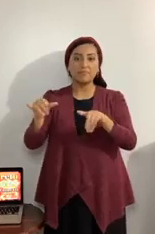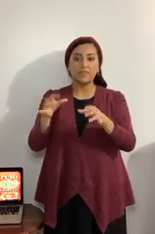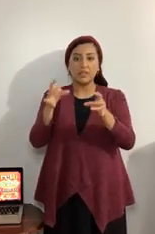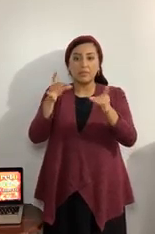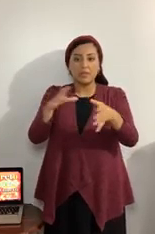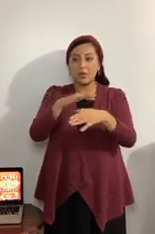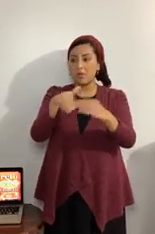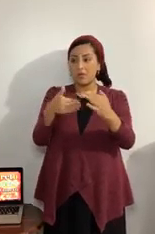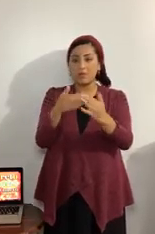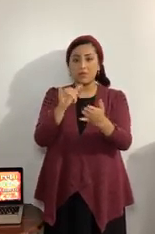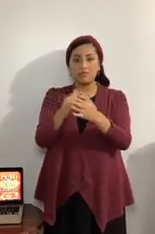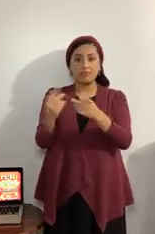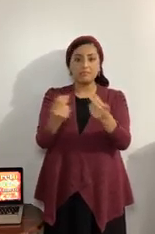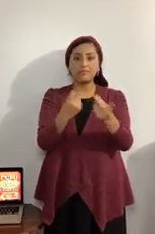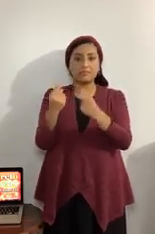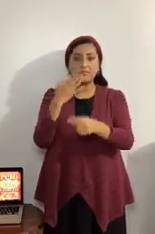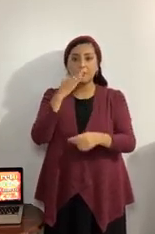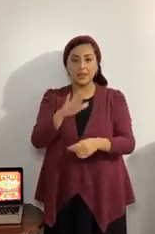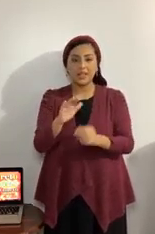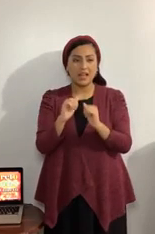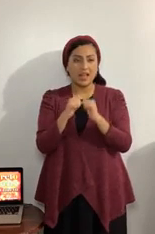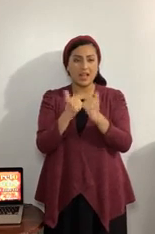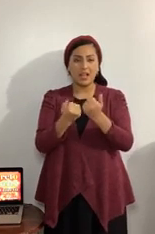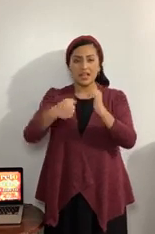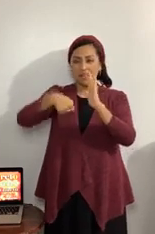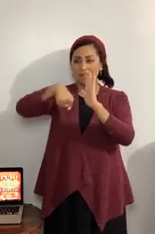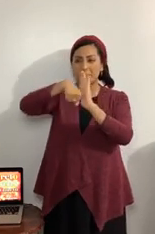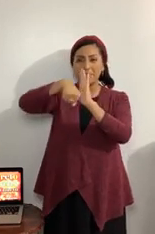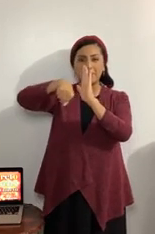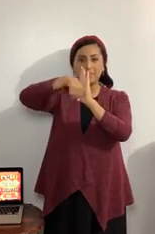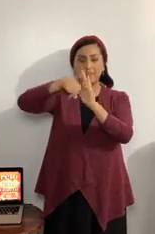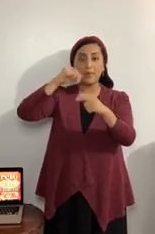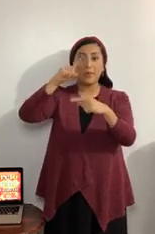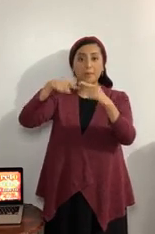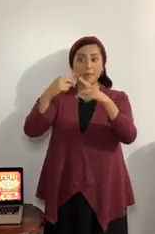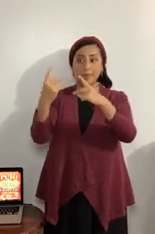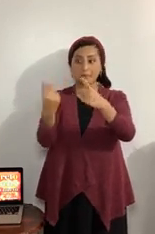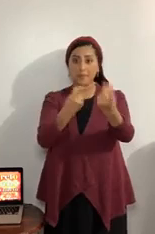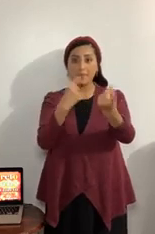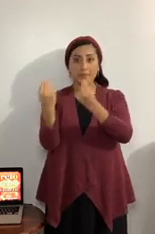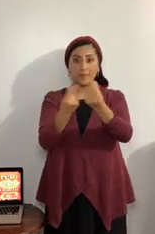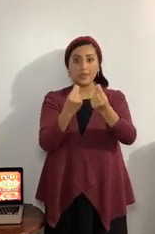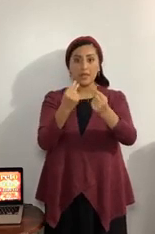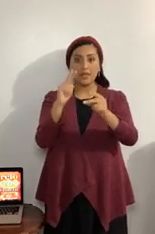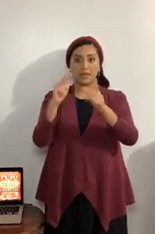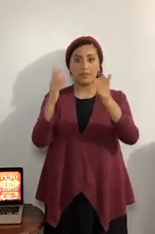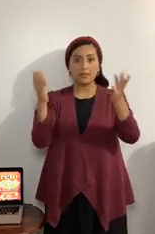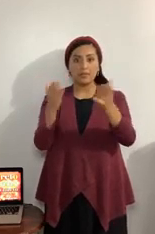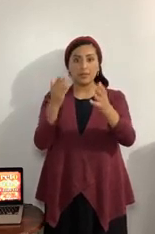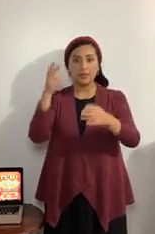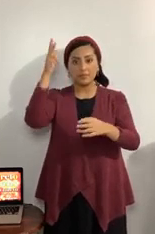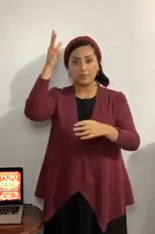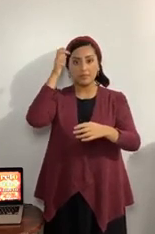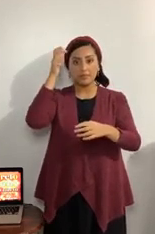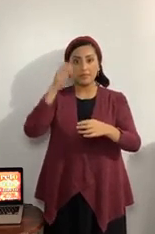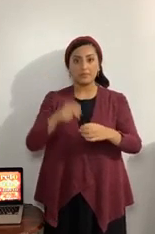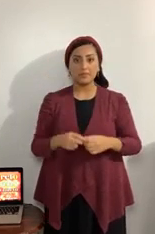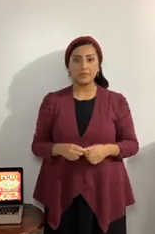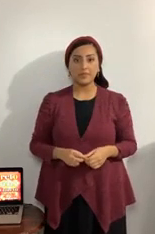eso. ¿Cómo que al toque de las campanas? O sea, la gente cuando está haciendo todo eso está invocando al mismo adversario.